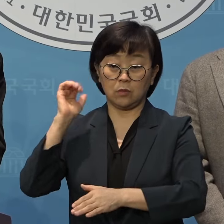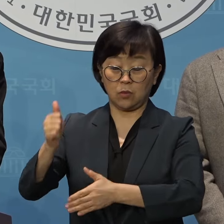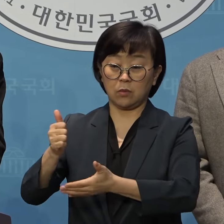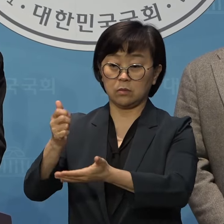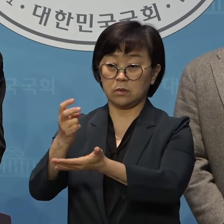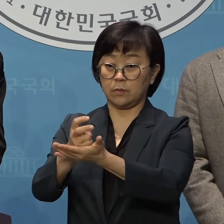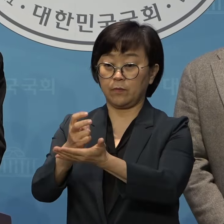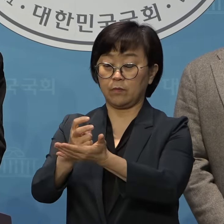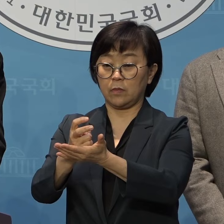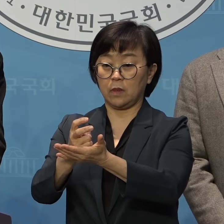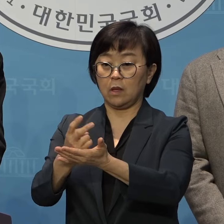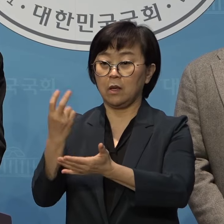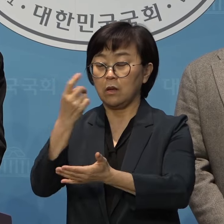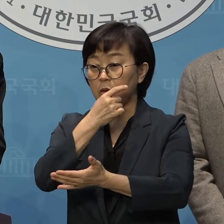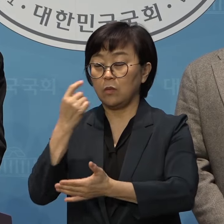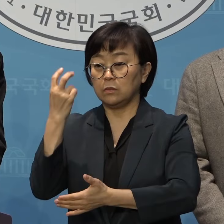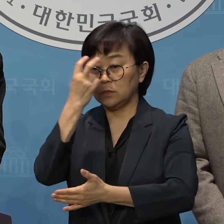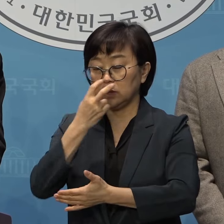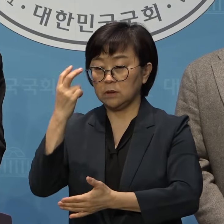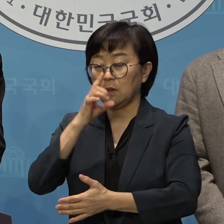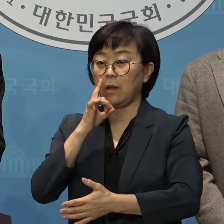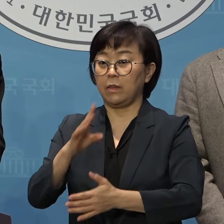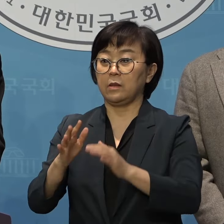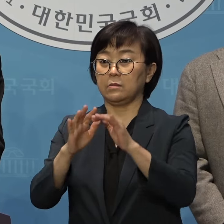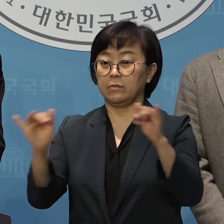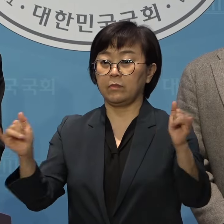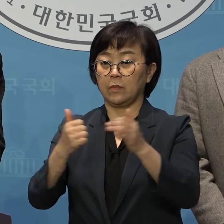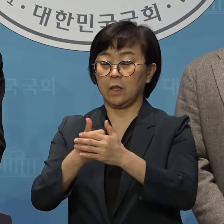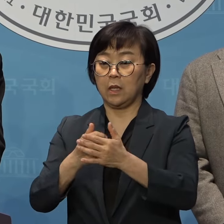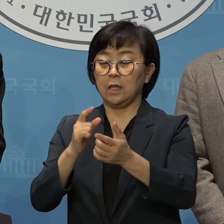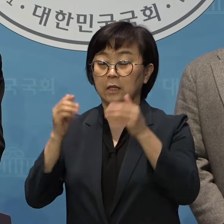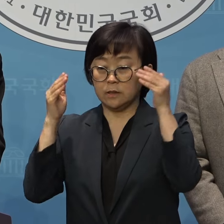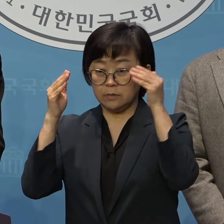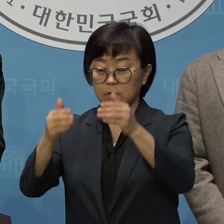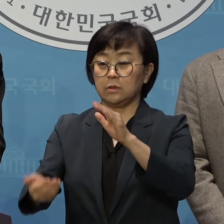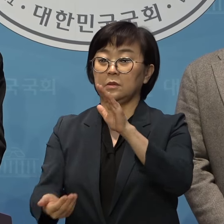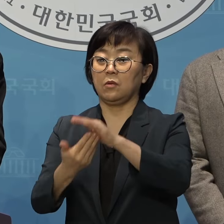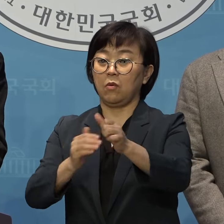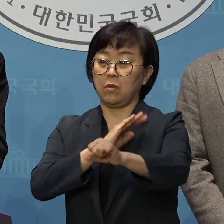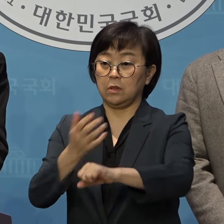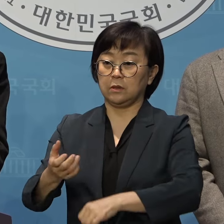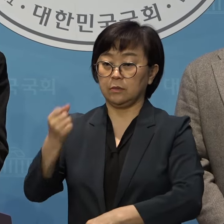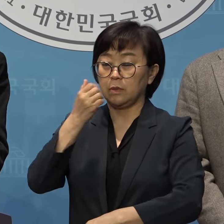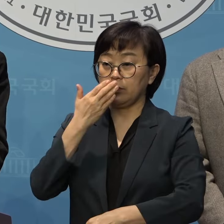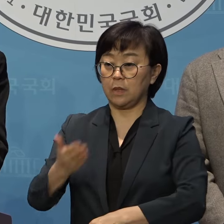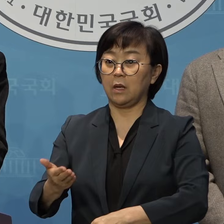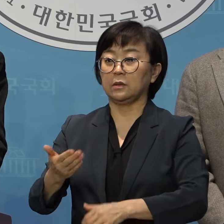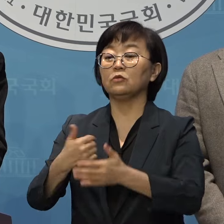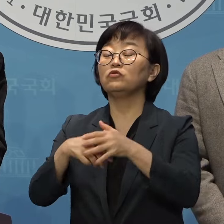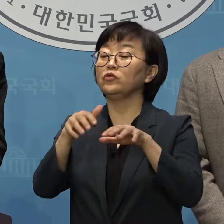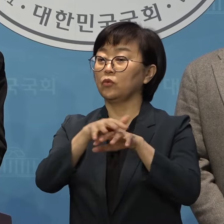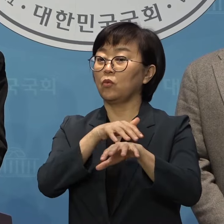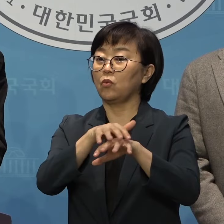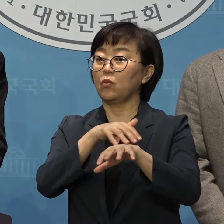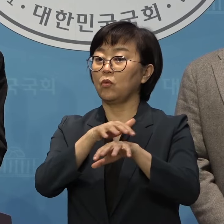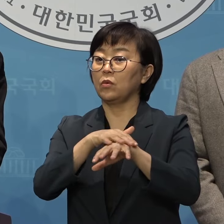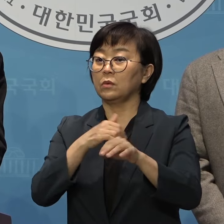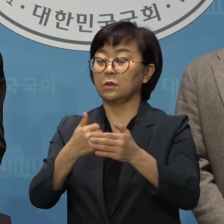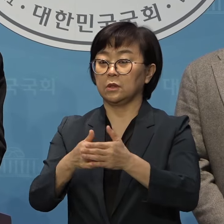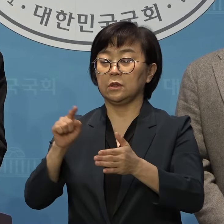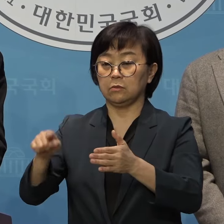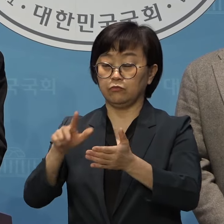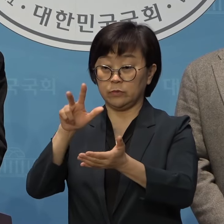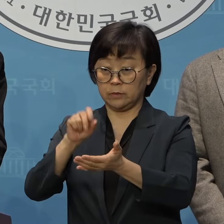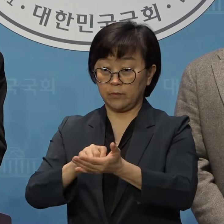대통령제는 검증되지 않은 인물이 집중된 최고 권력을 잡을 수도 있도록 되어 있습니다. 그